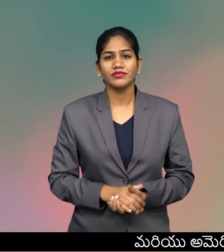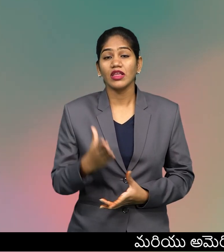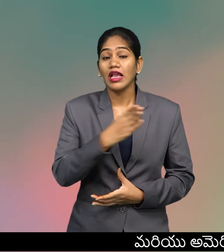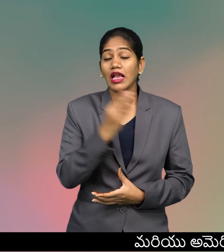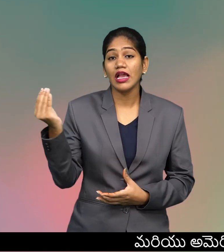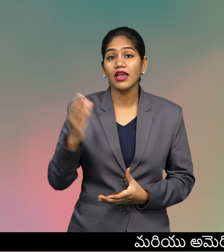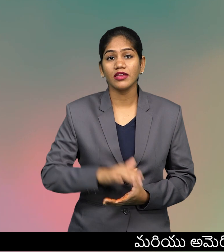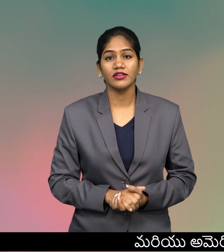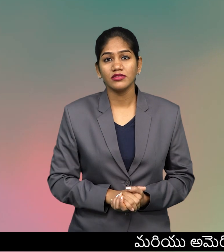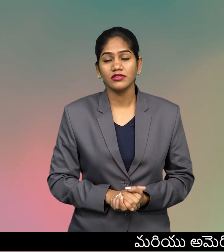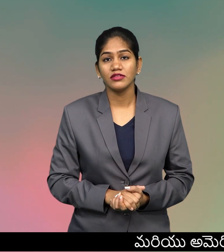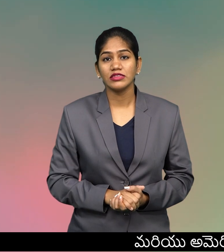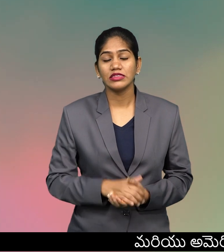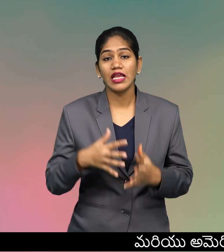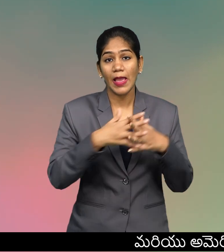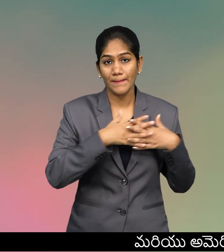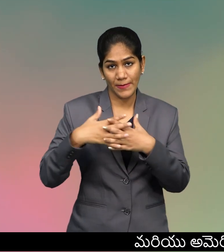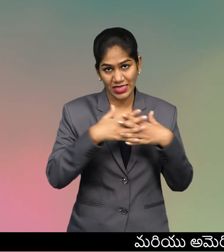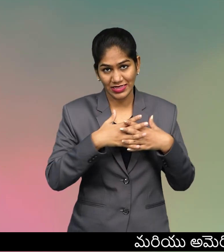మరియు అమెరికన్ స్వాతంత్ర్య ప్రకటన.